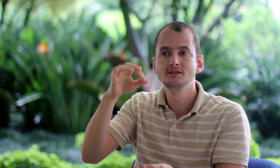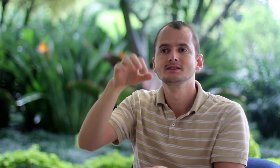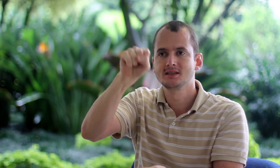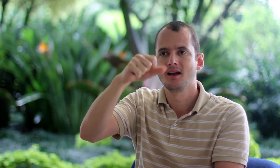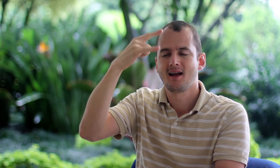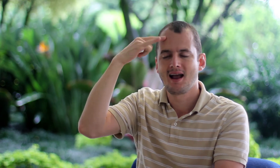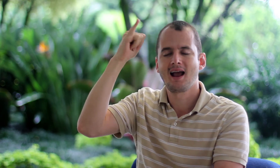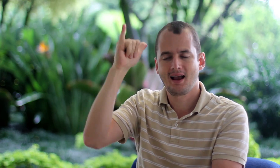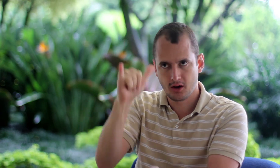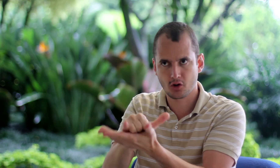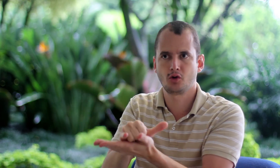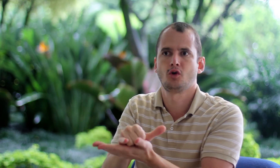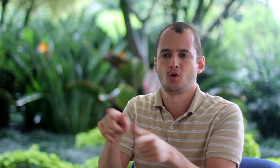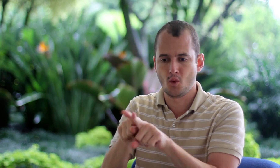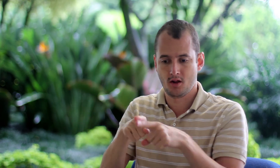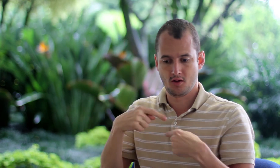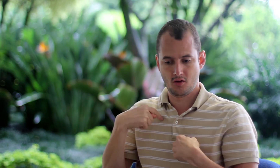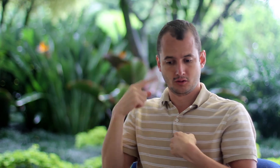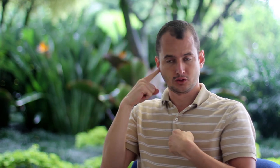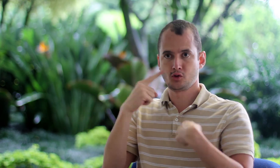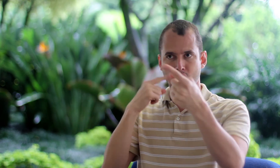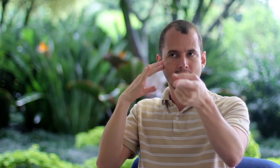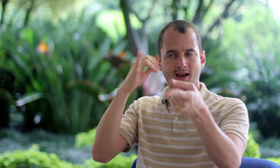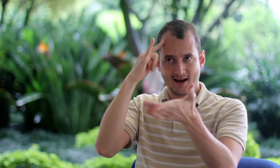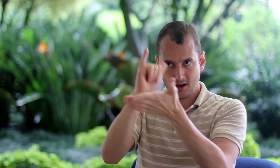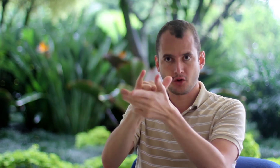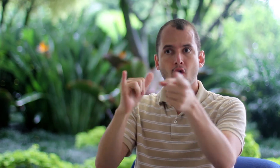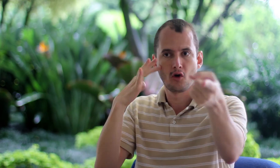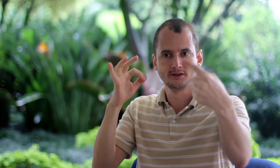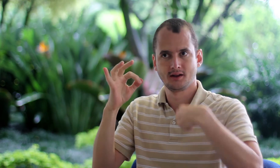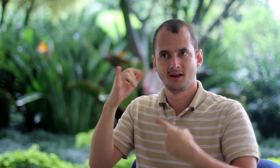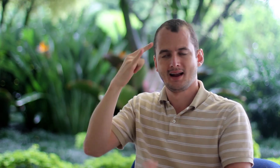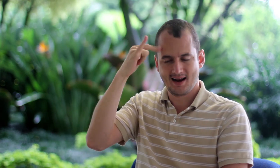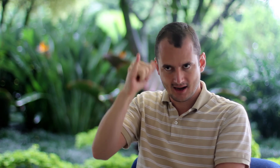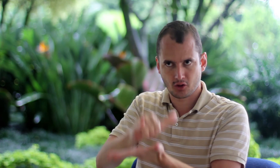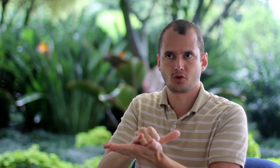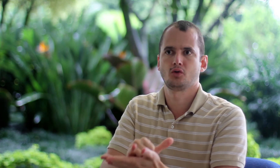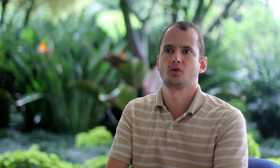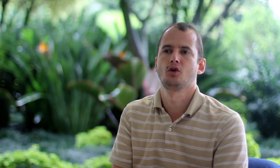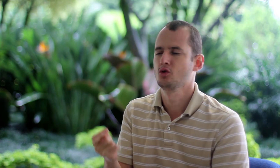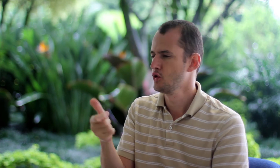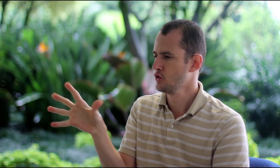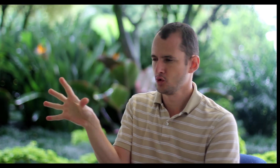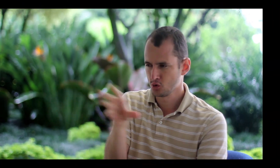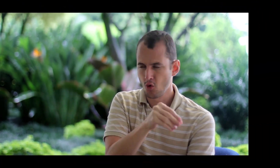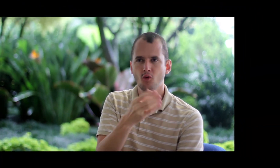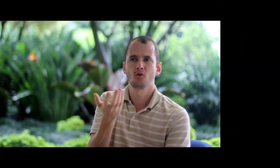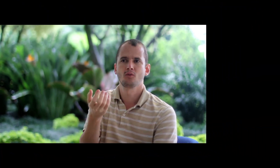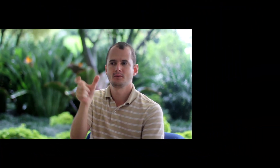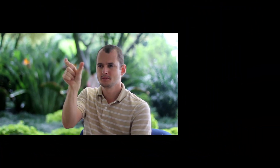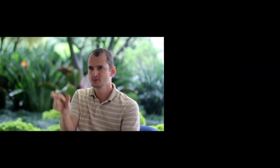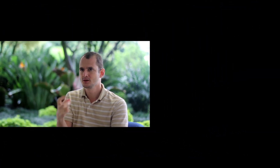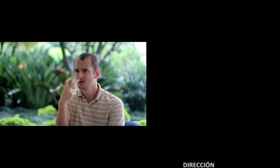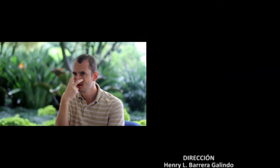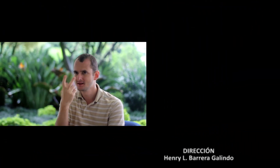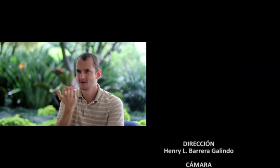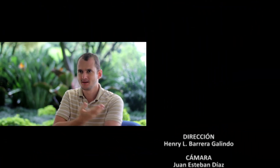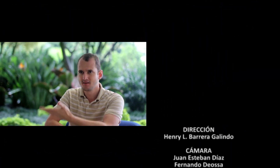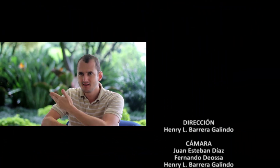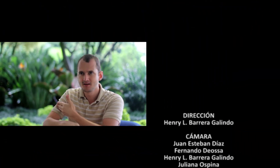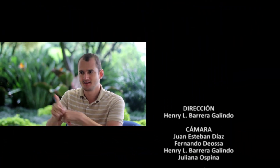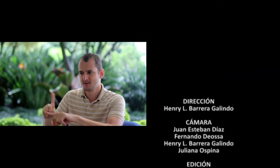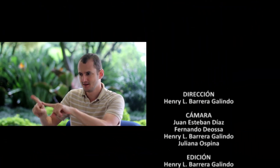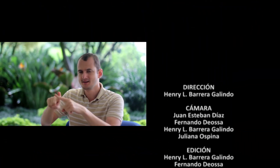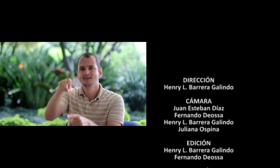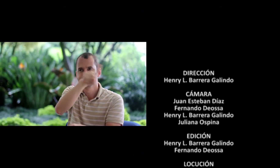nosotros. Y tienen que conocer, somos personas iguales, somos iguales. No todas las personas